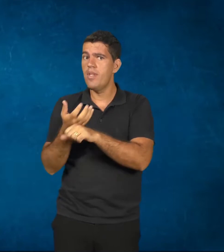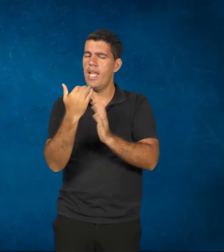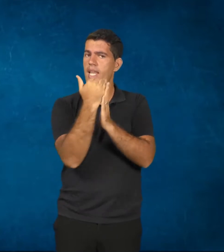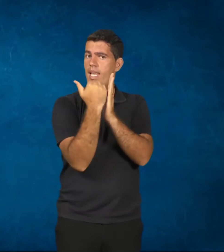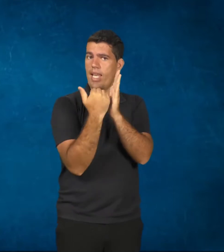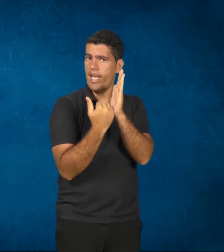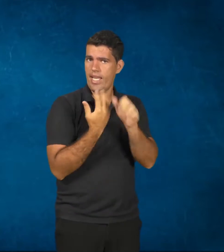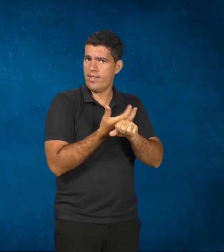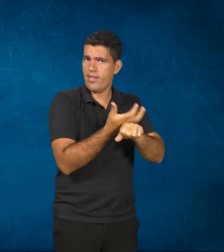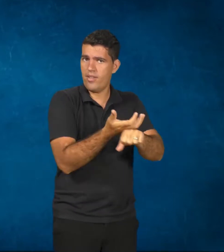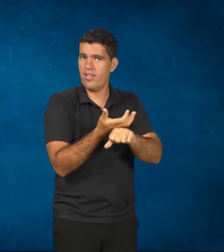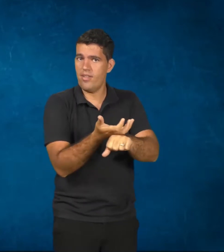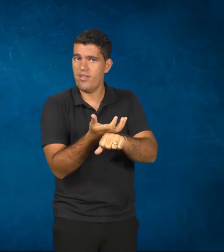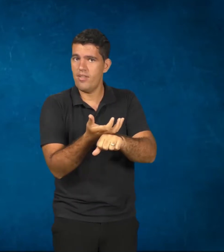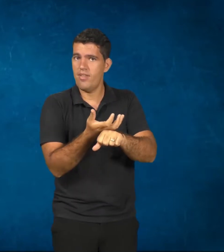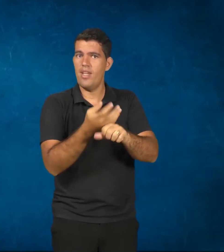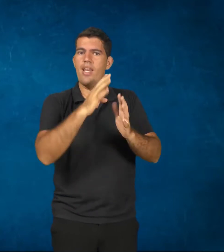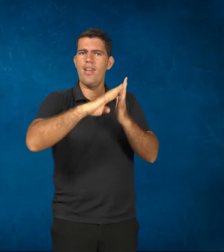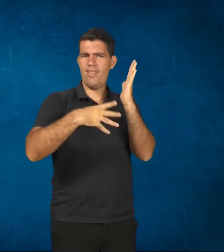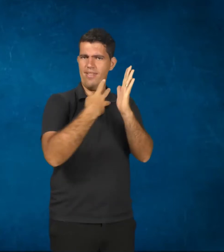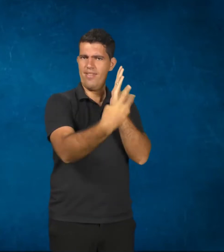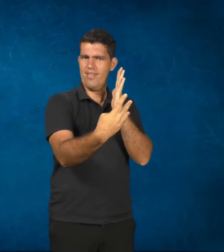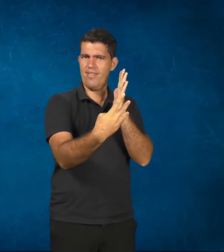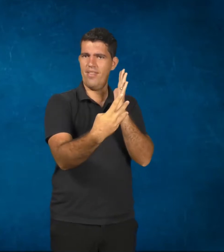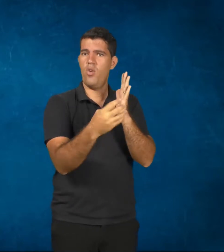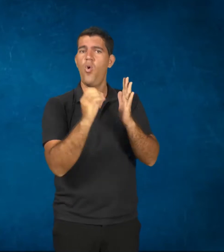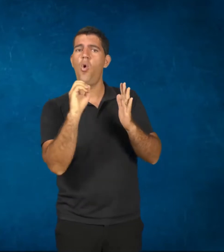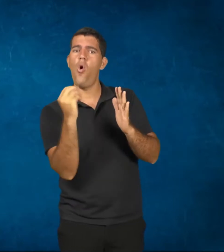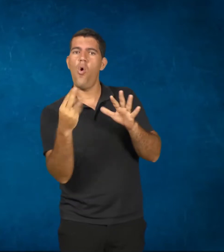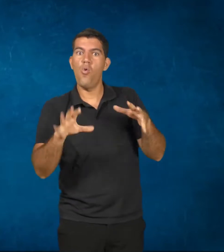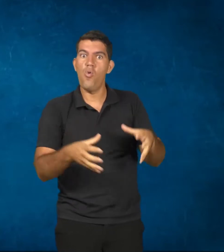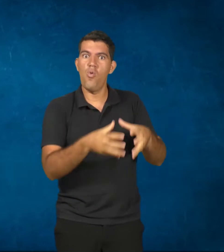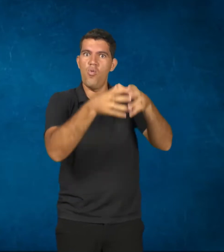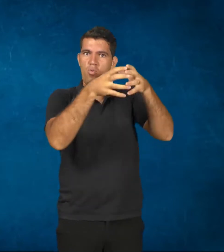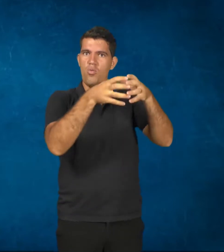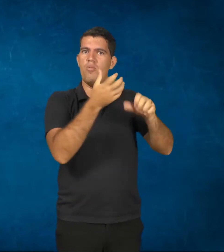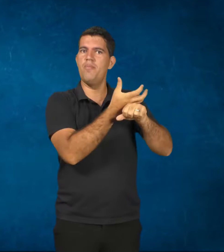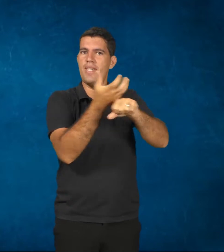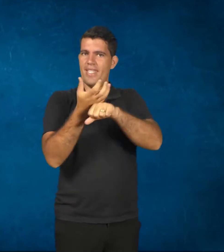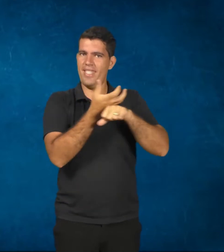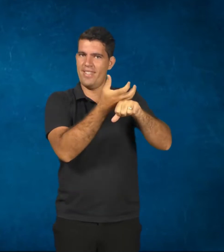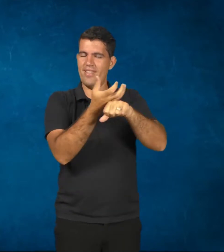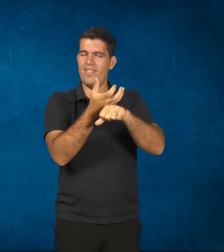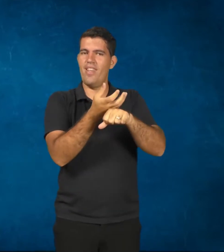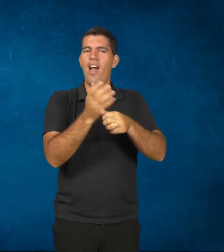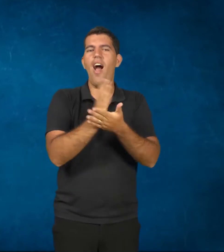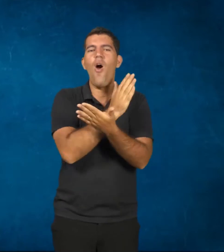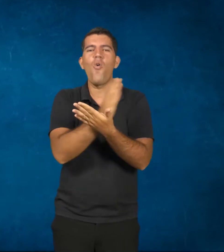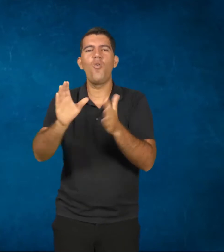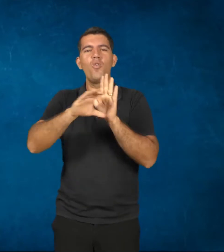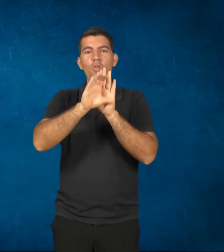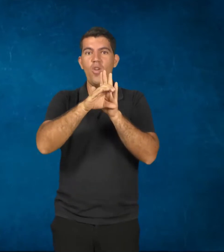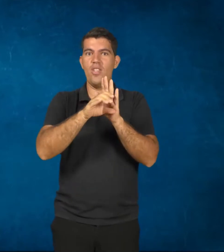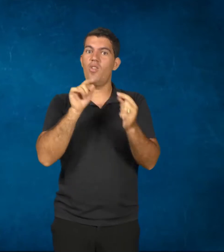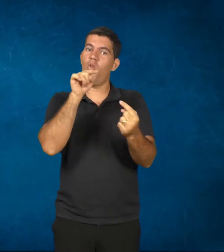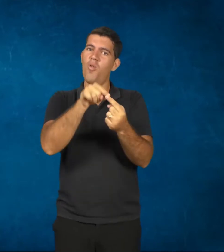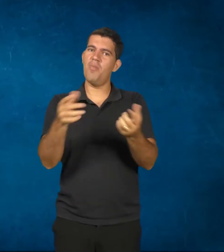de conteúdos? Grade curricular ou conjunto de matérias? Vamos conhecer alguns conceitos atuais de